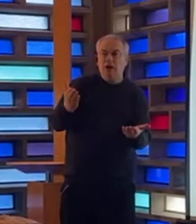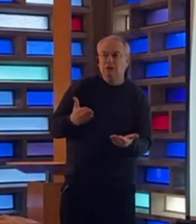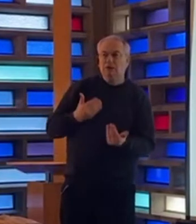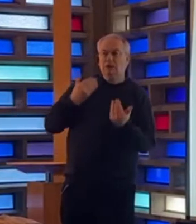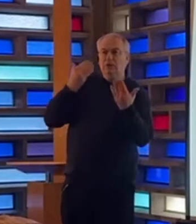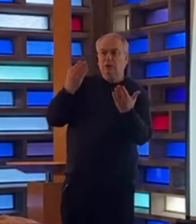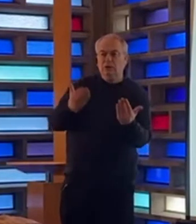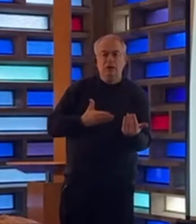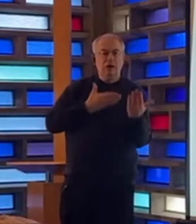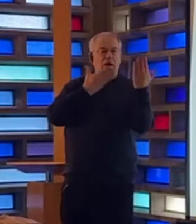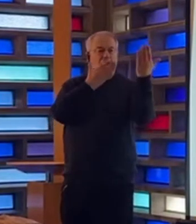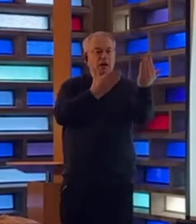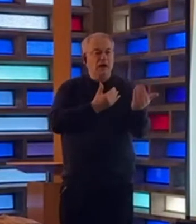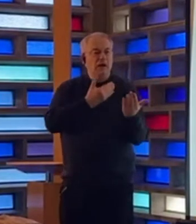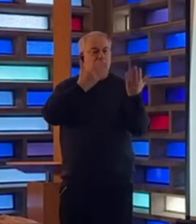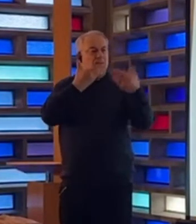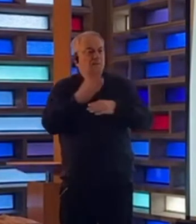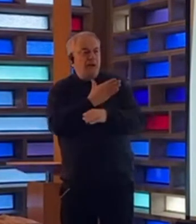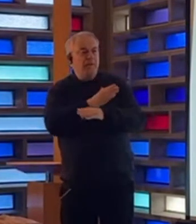nous préparons à la recevoir, à l'accueillir.